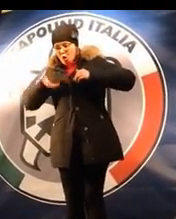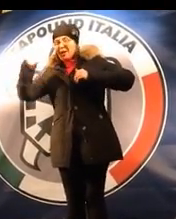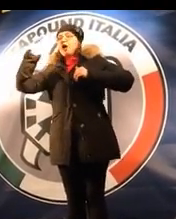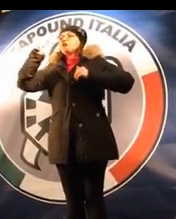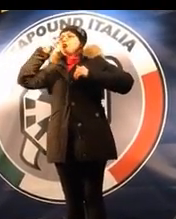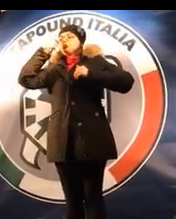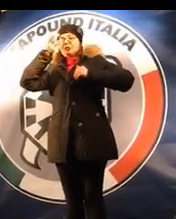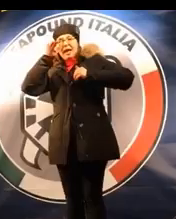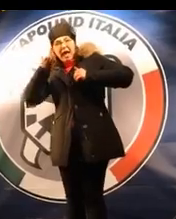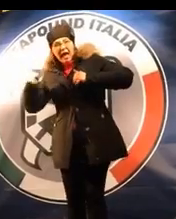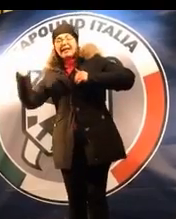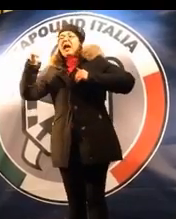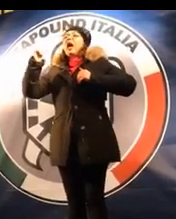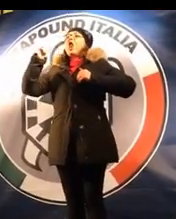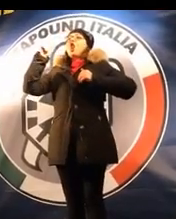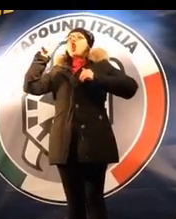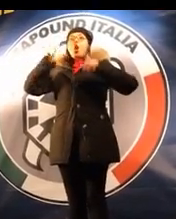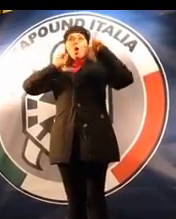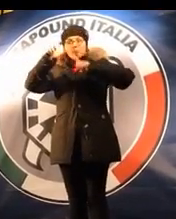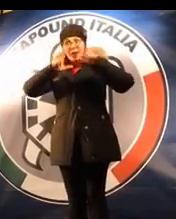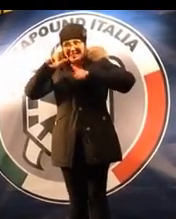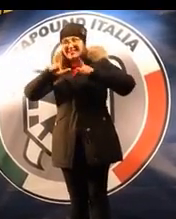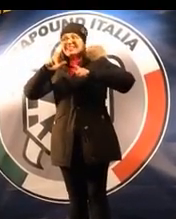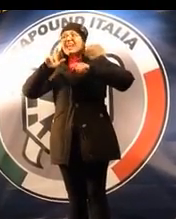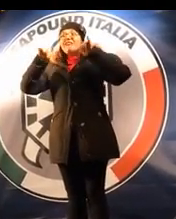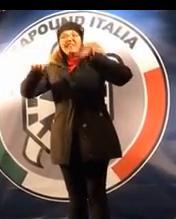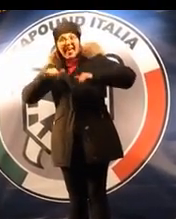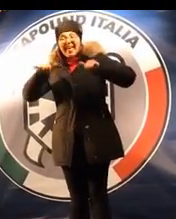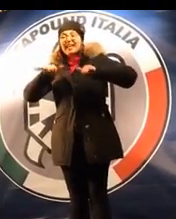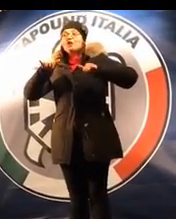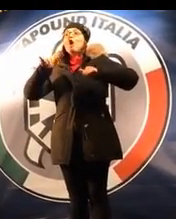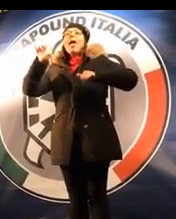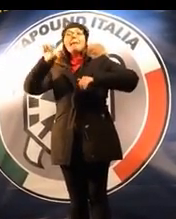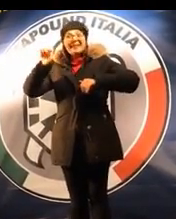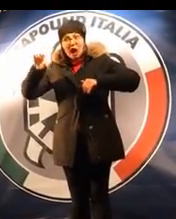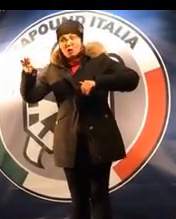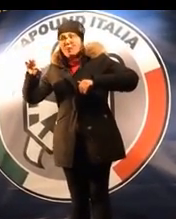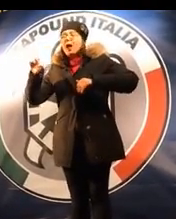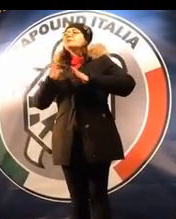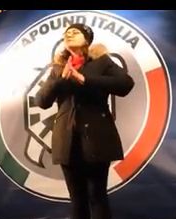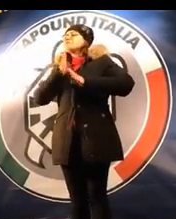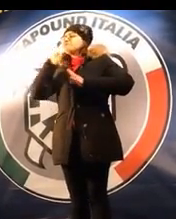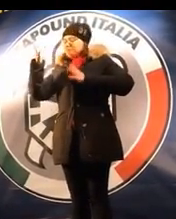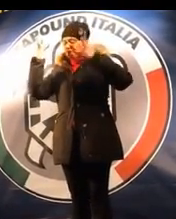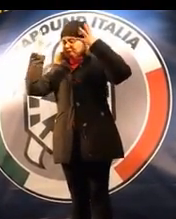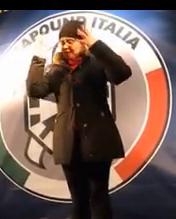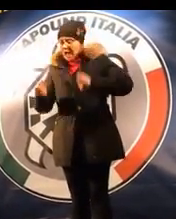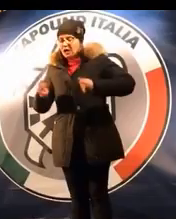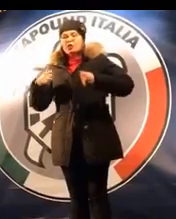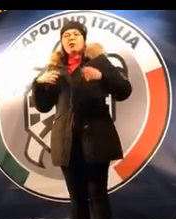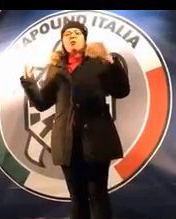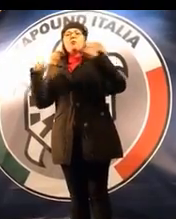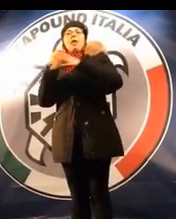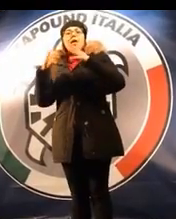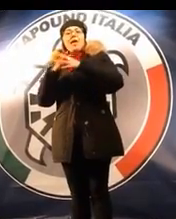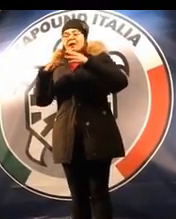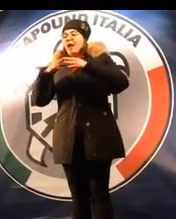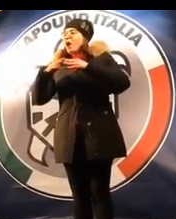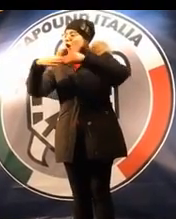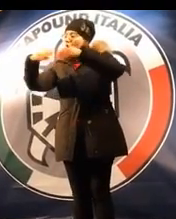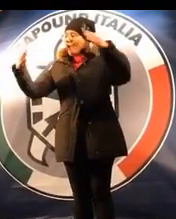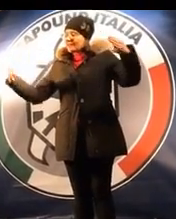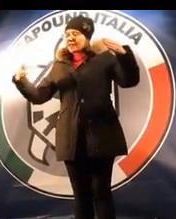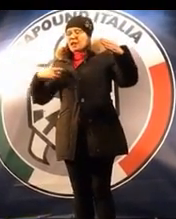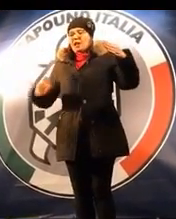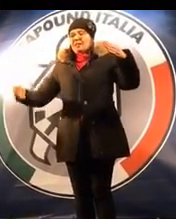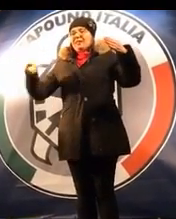dalla Toscana, sono partiti dalla Lombardia, dal Veneto, dall'Emilia e sono andati in trincea a difendere i confini di questa nazione e